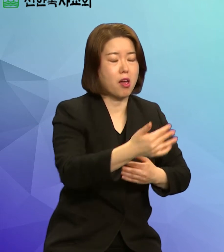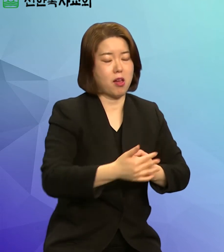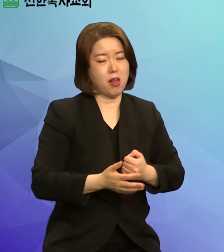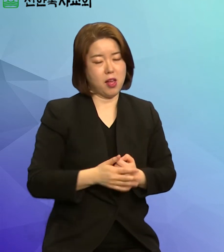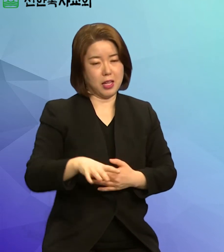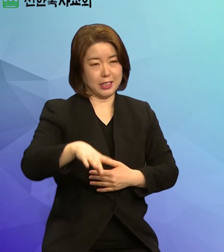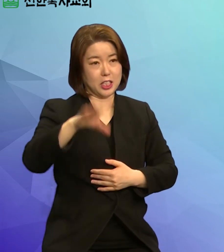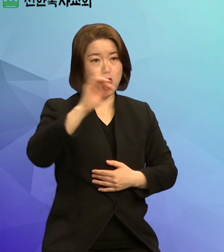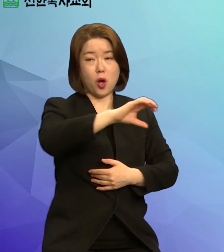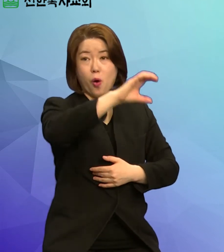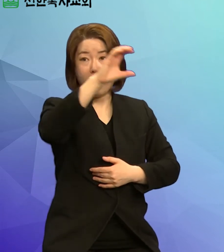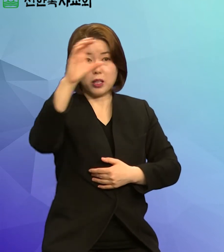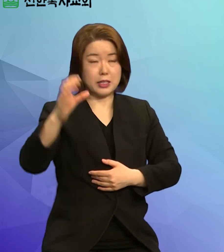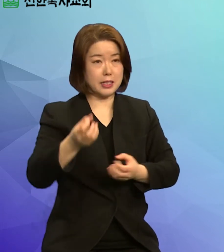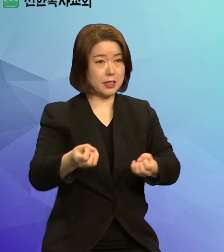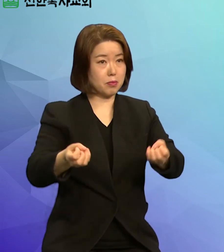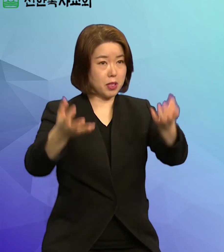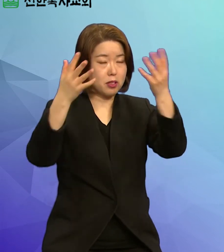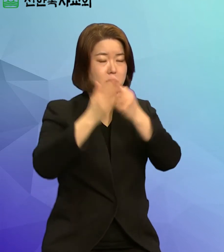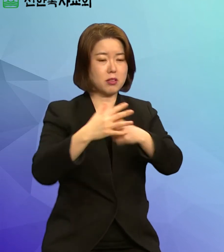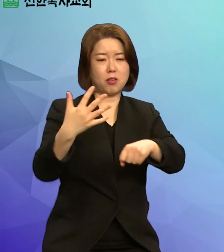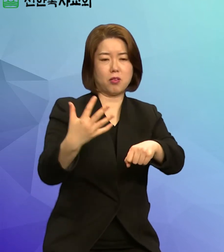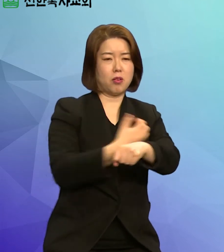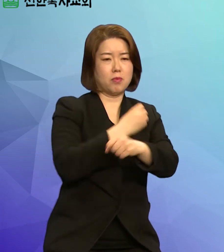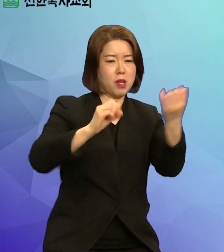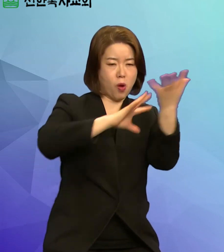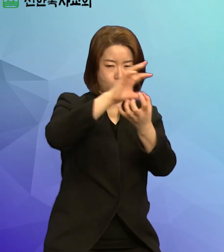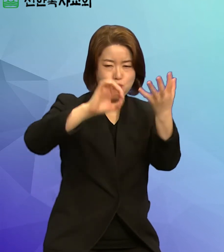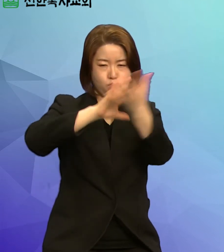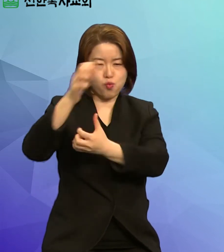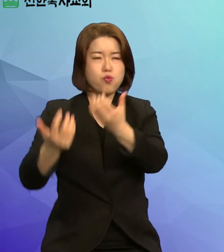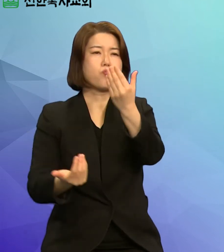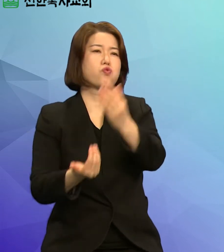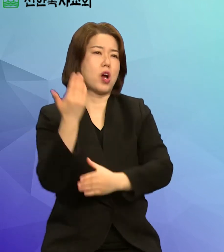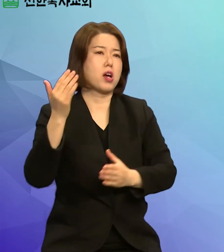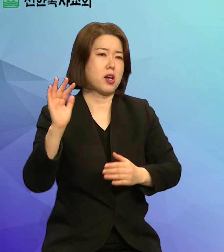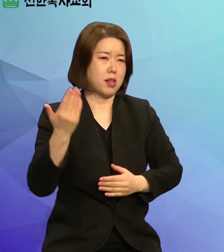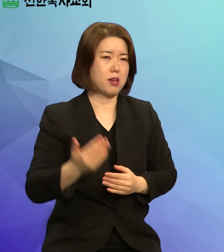크리스마스 엄청난 혼란과 어려움이 생기게 된 겁니다.